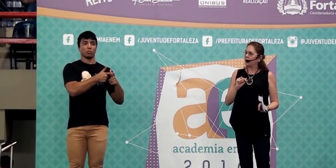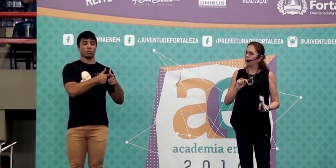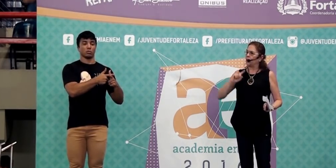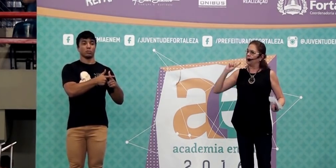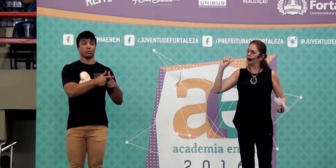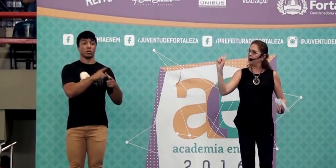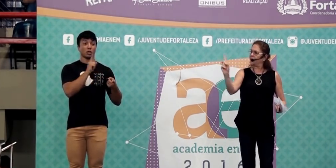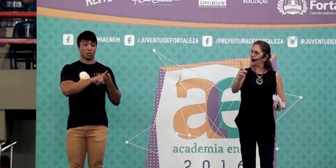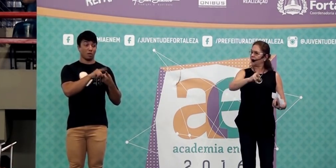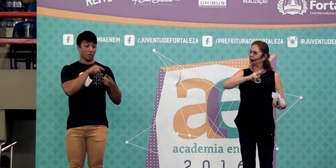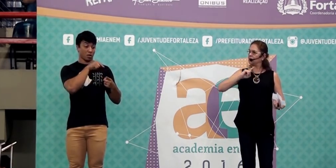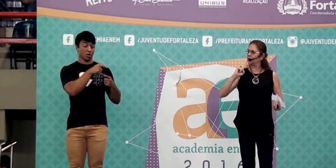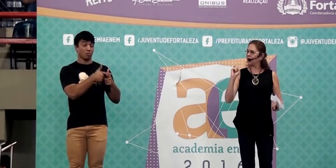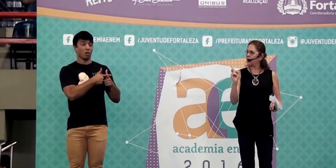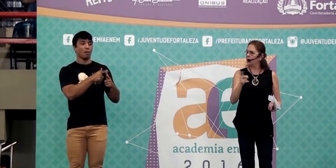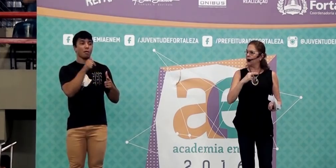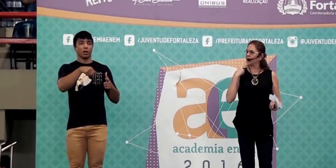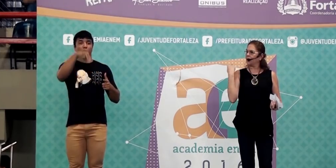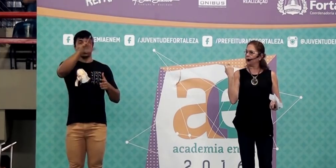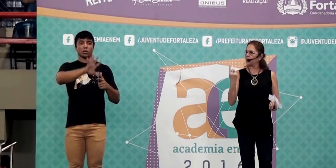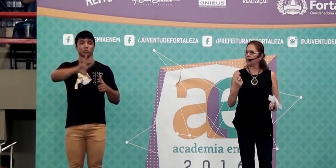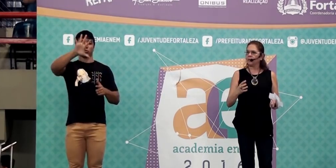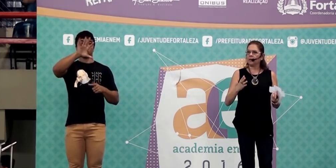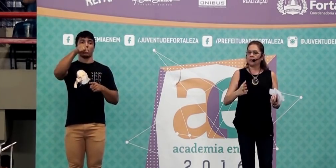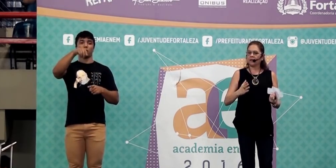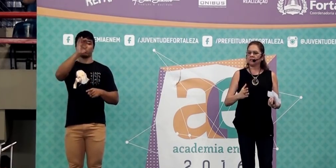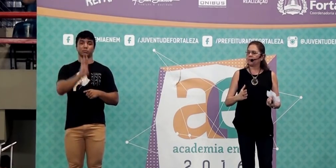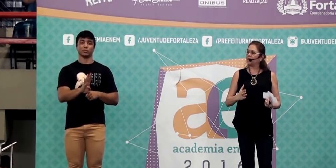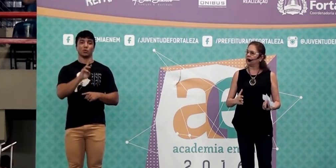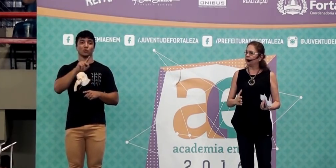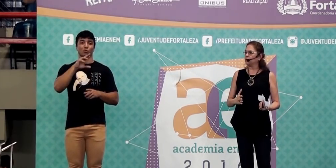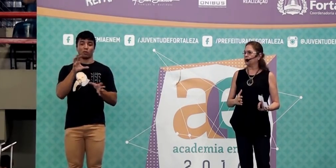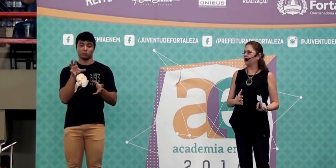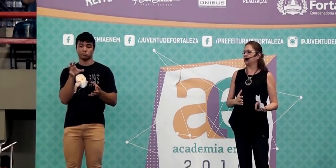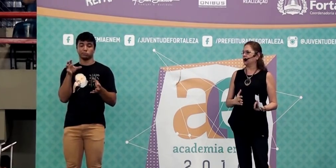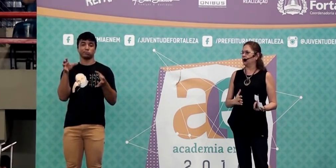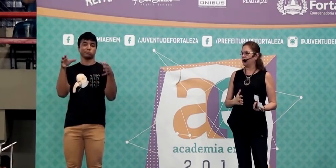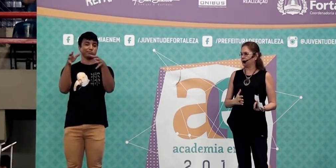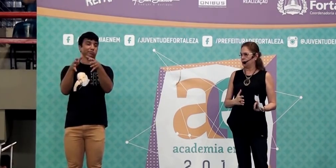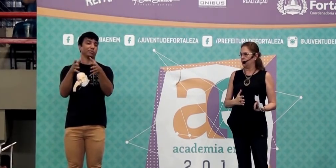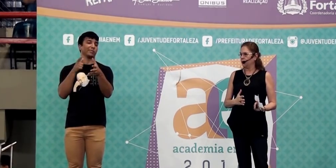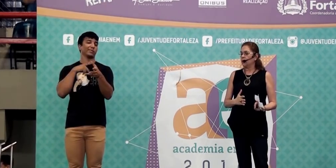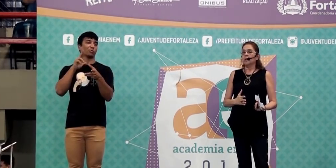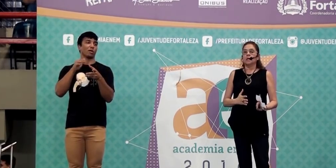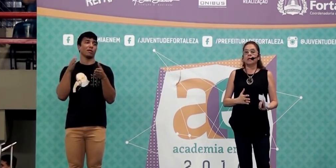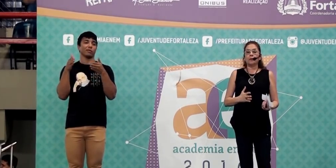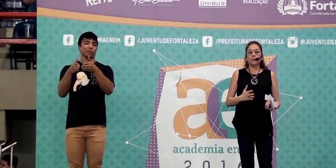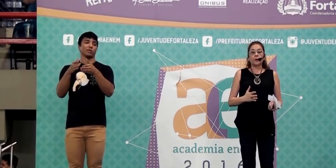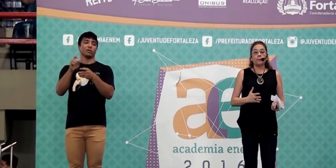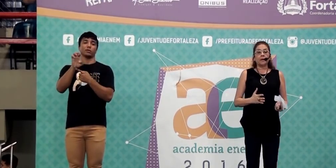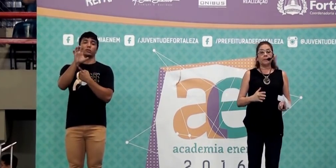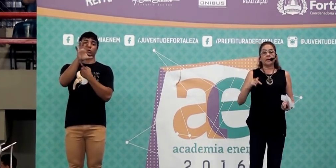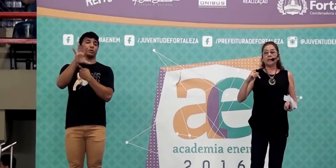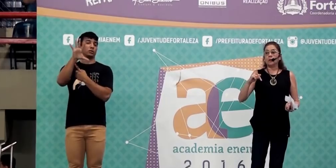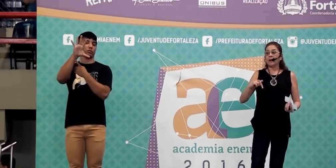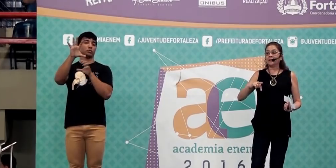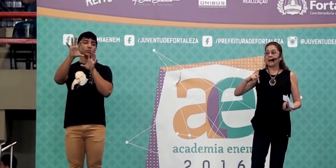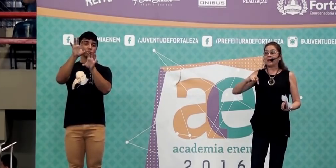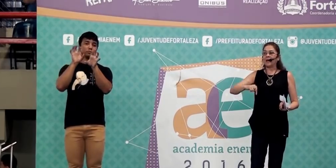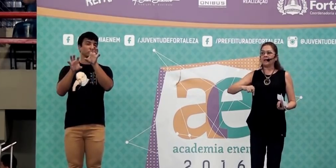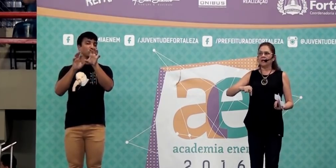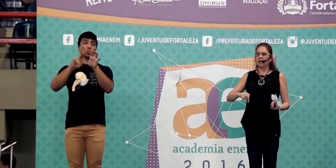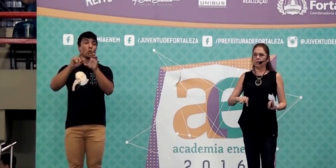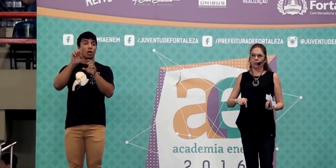que aquele problema é nacional. Aquele problema não é específico de uma região no Brasil. E é um problema que não